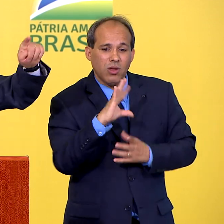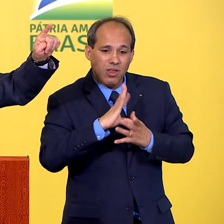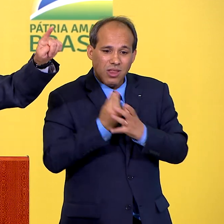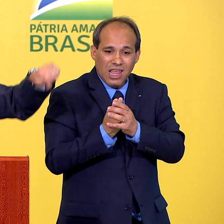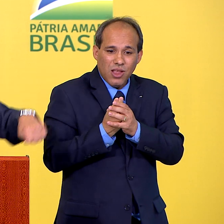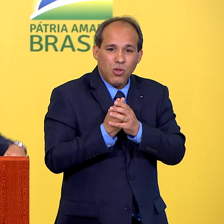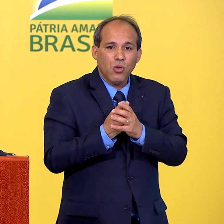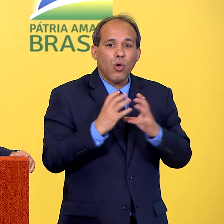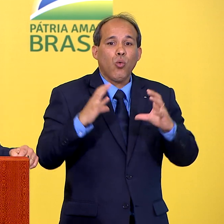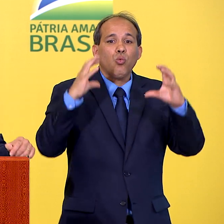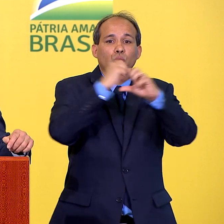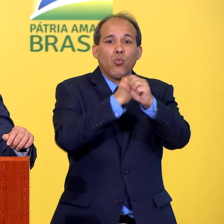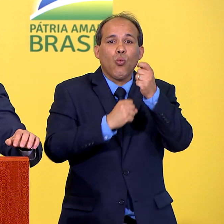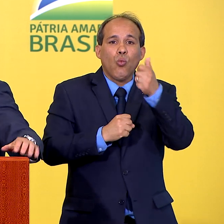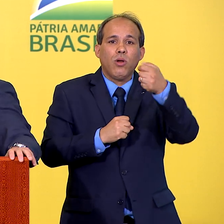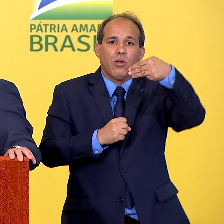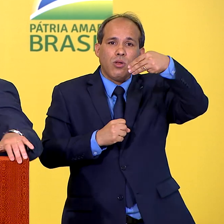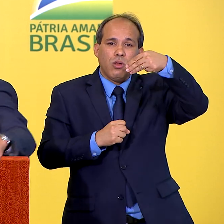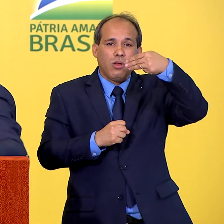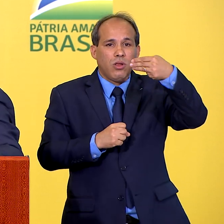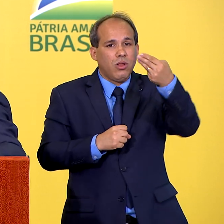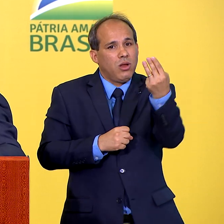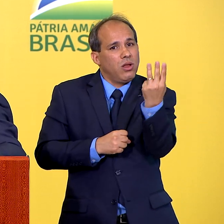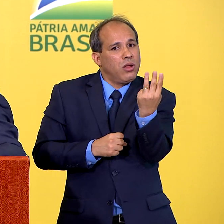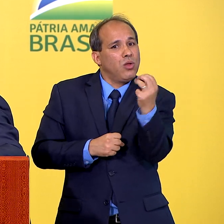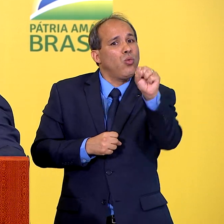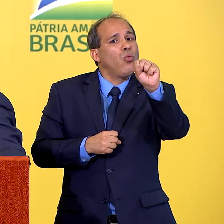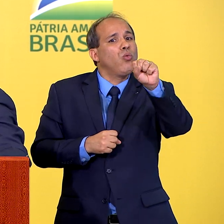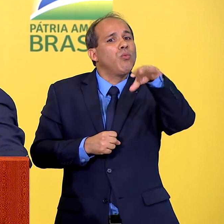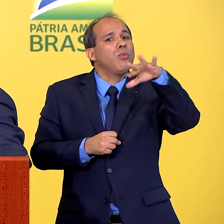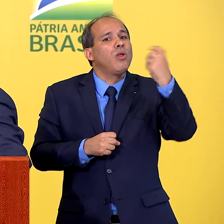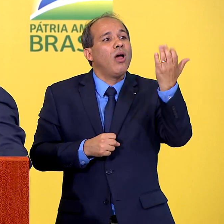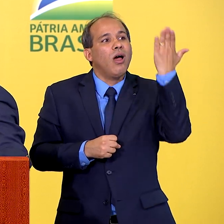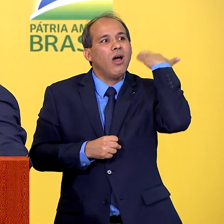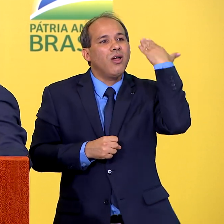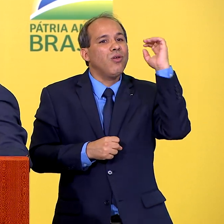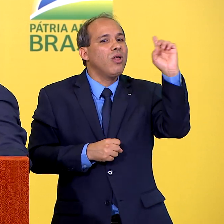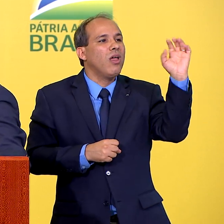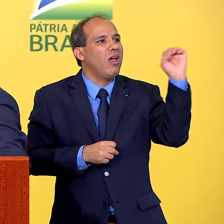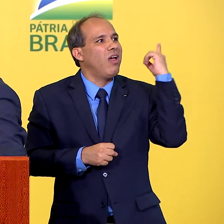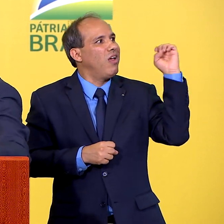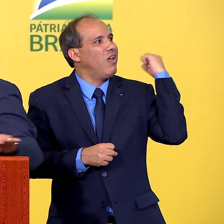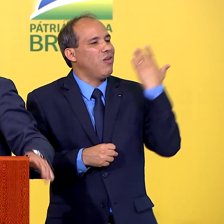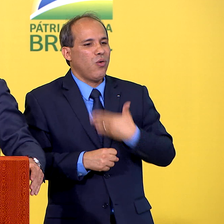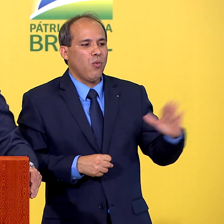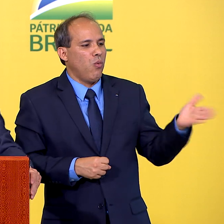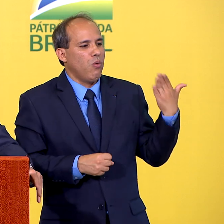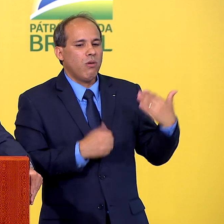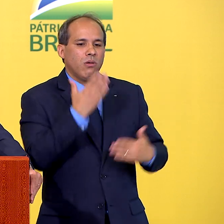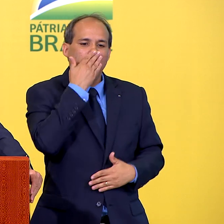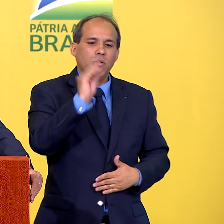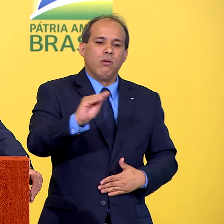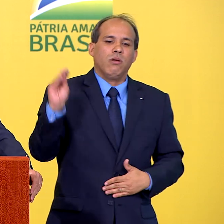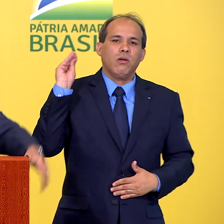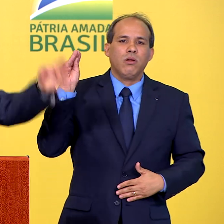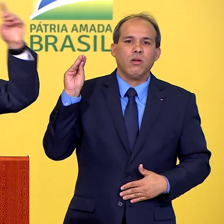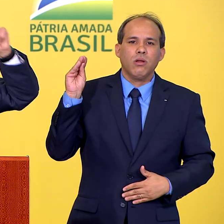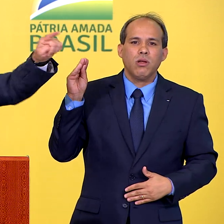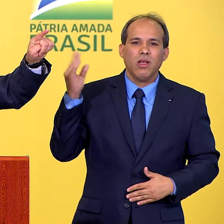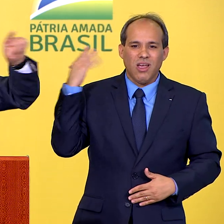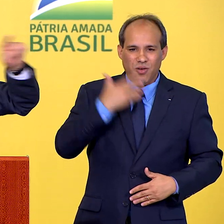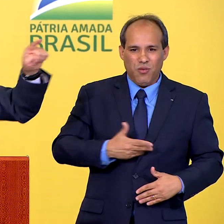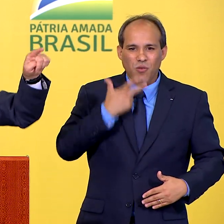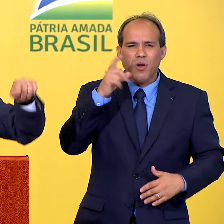chegam a quase 38 com os nossos MEIs, que nunca foram enxergados por governo nenhum. O governo que mentia, dizendo